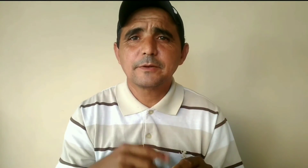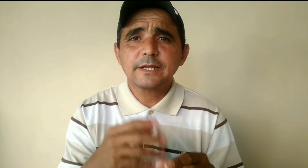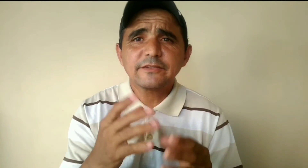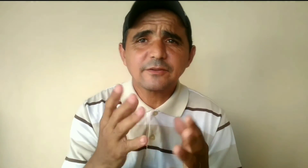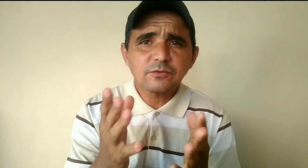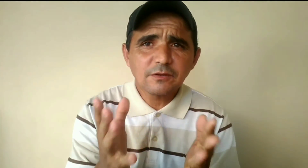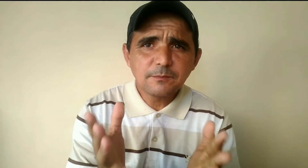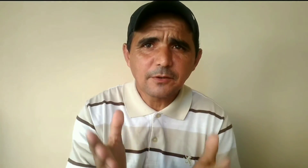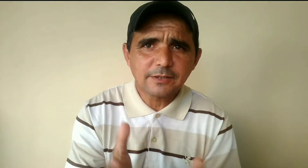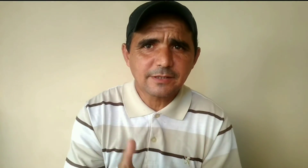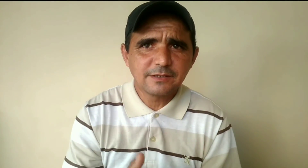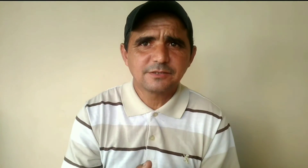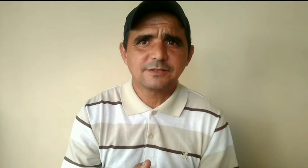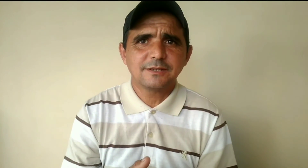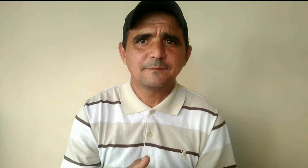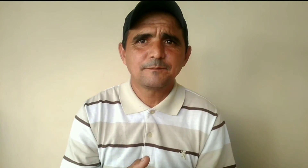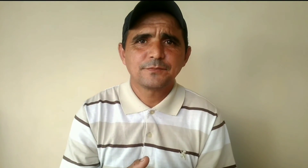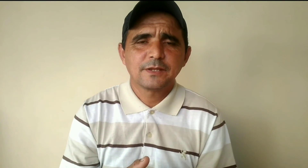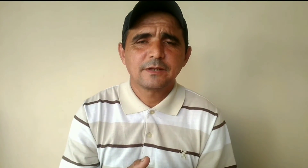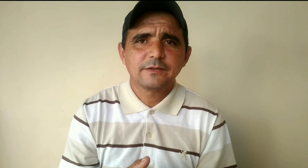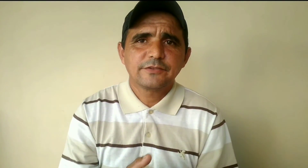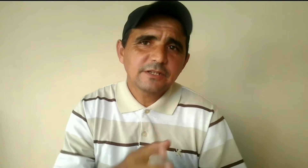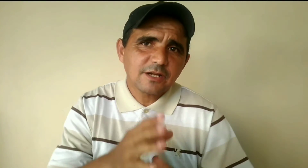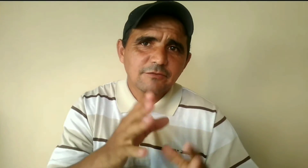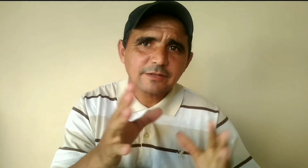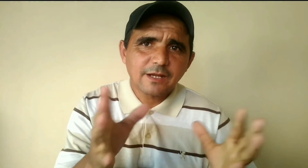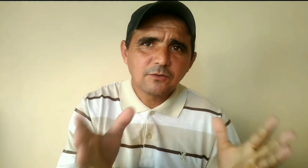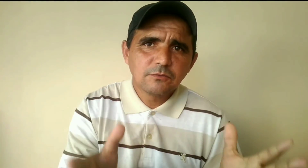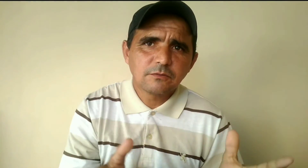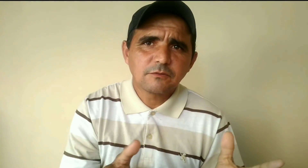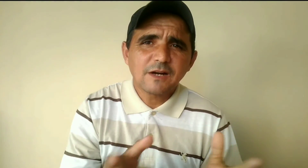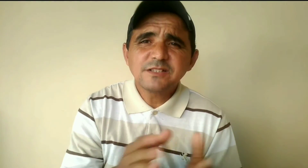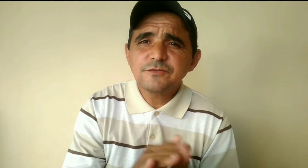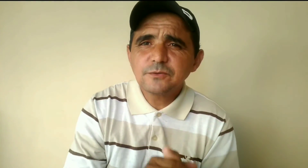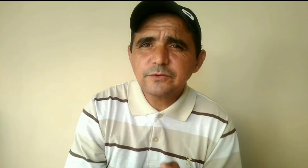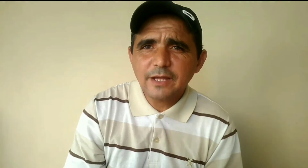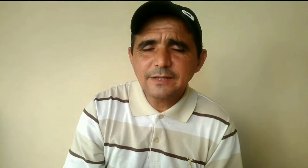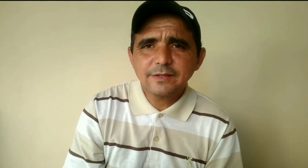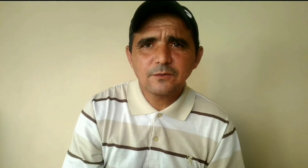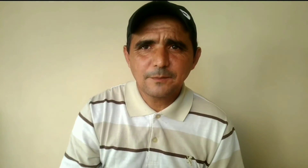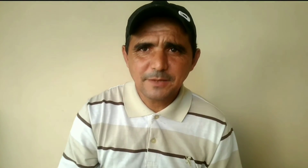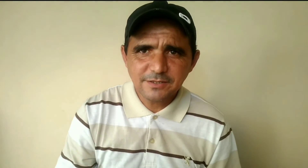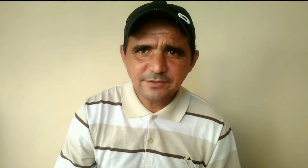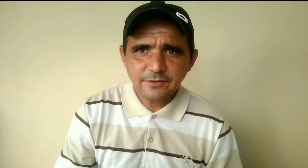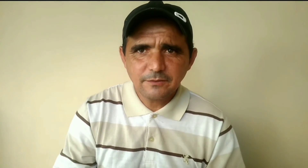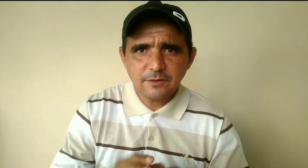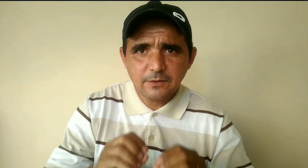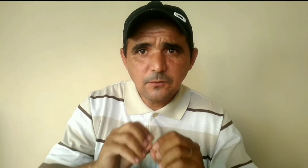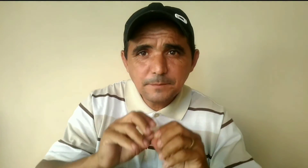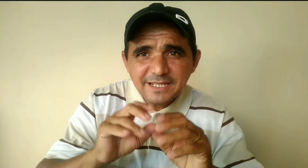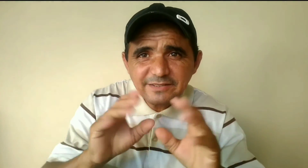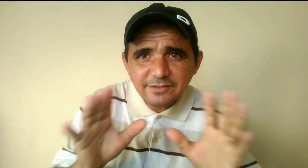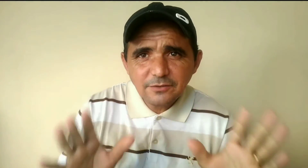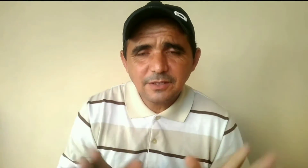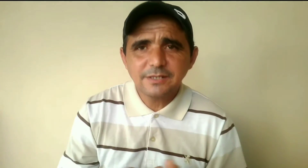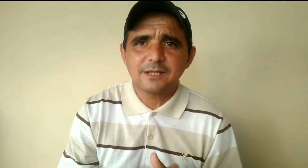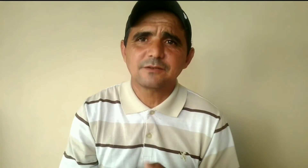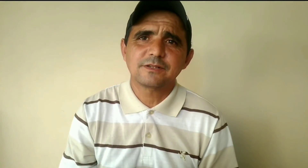né? Por que eles são tão importantes, né? Se deixar faltar um, vai dificultar então a compreensão ali da língua